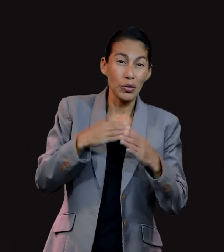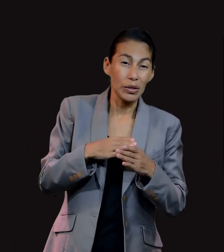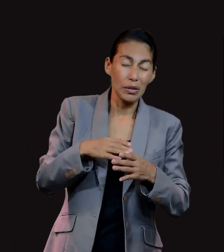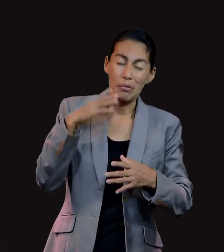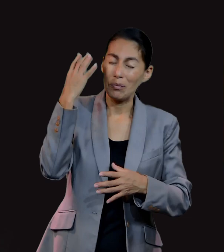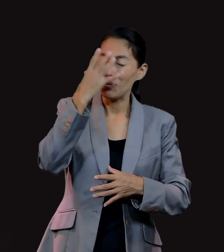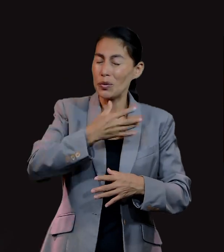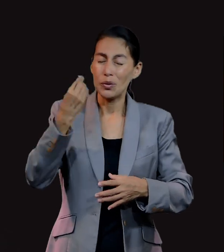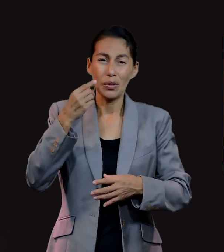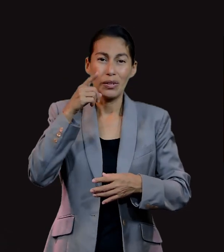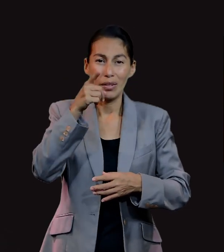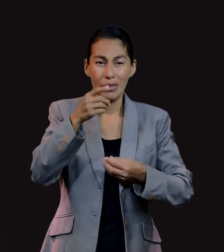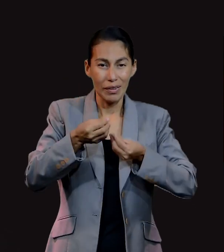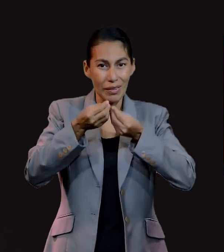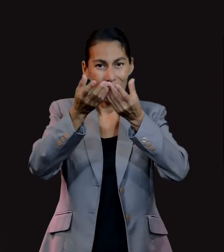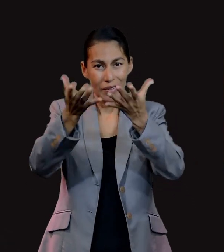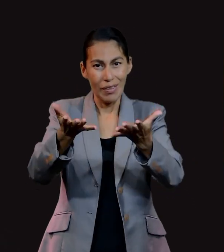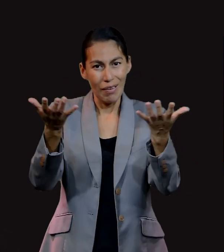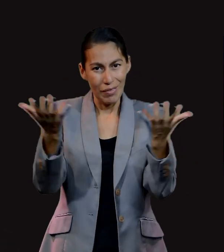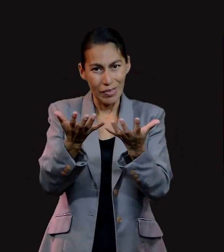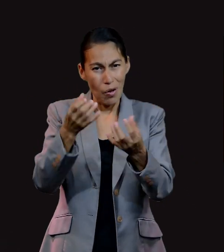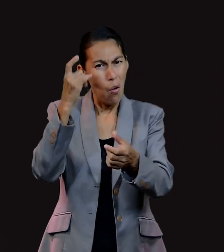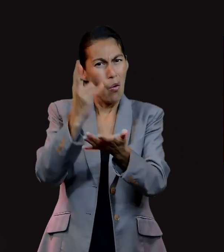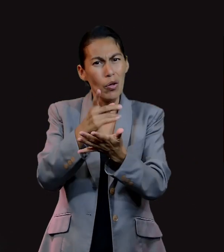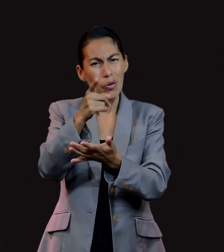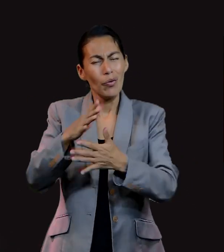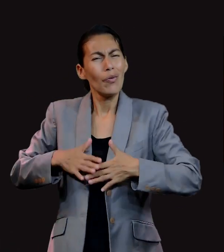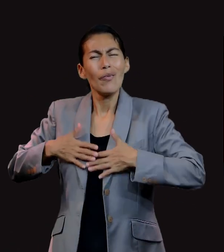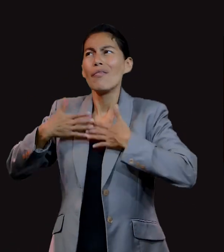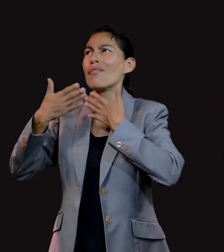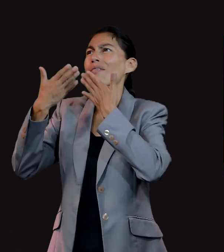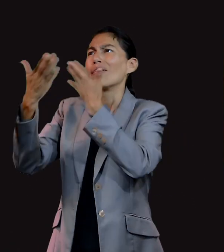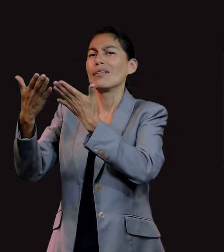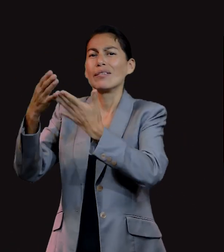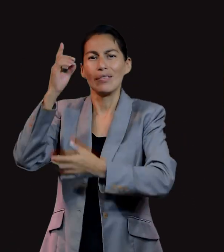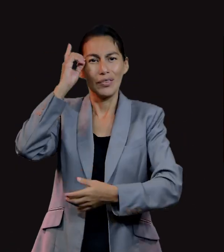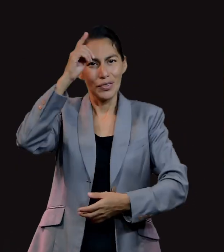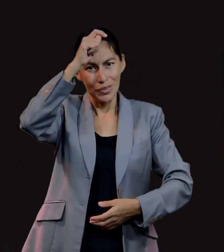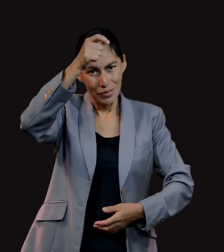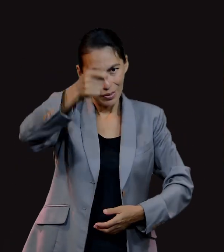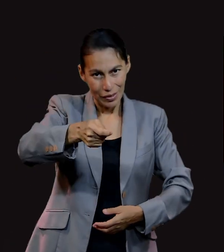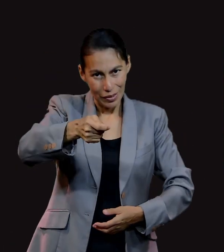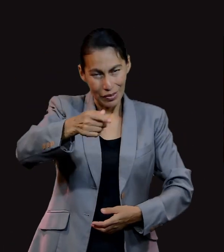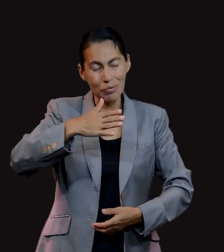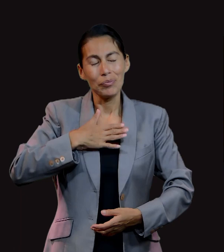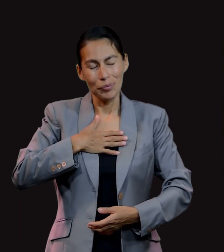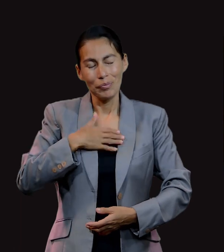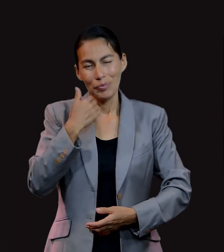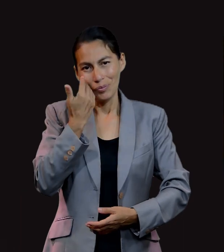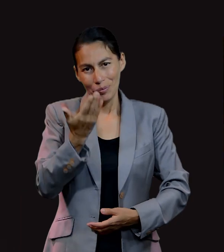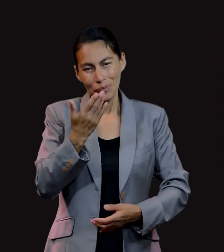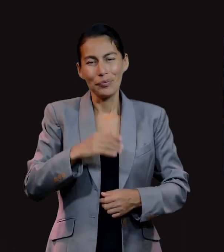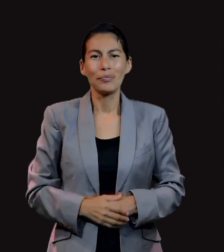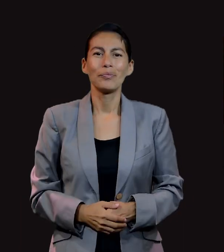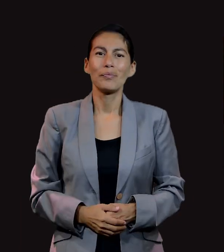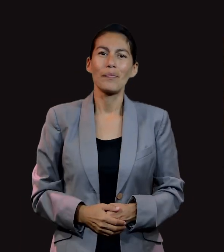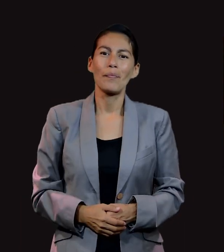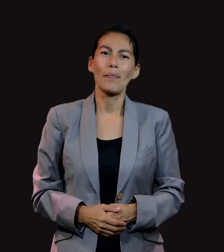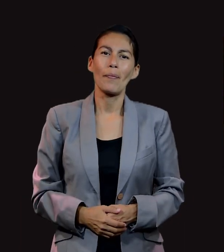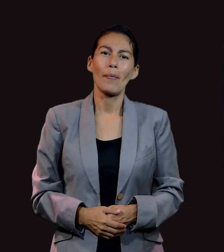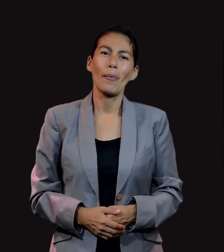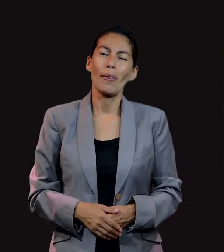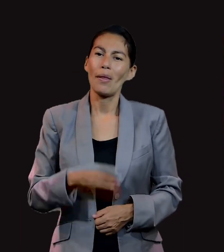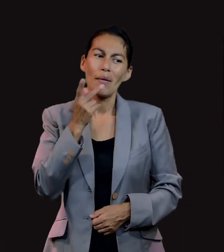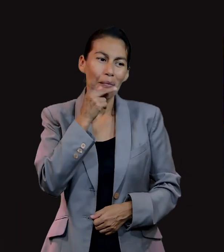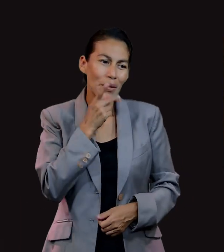Que Dios puede hacer En su vida Si tan solo Confiamos en Él Amén Que Dios te bendiga Es mi mayor deseo Muchísimas gracias